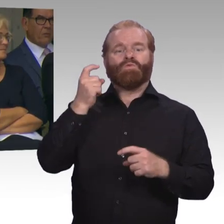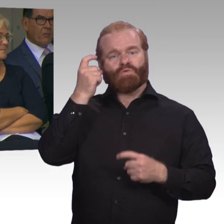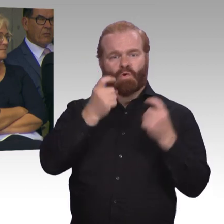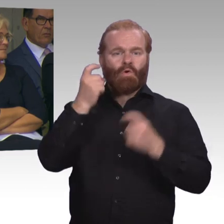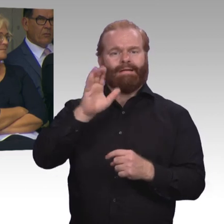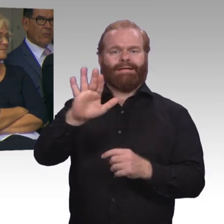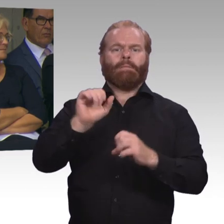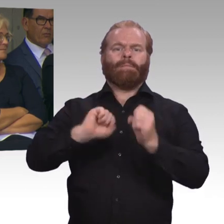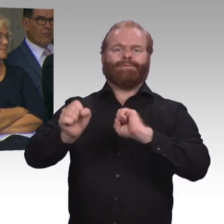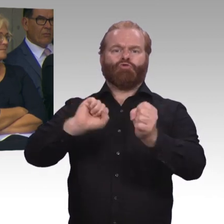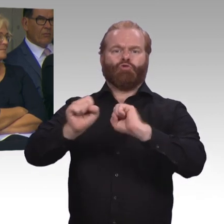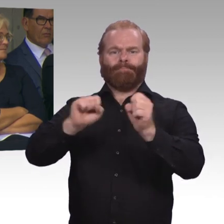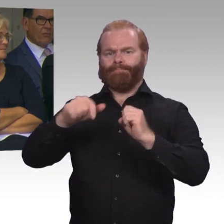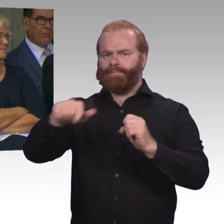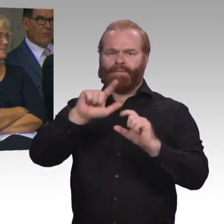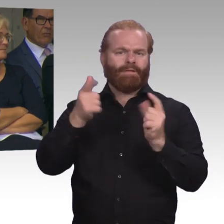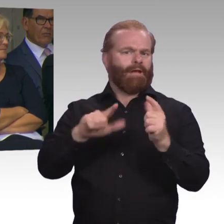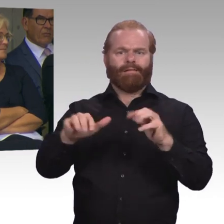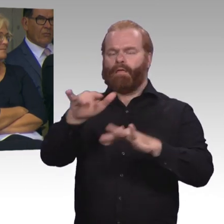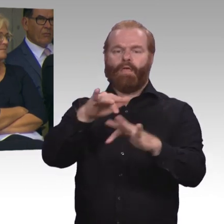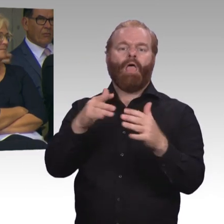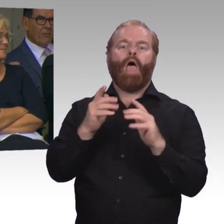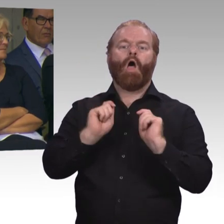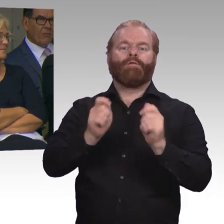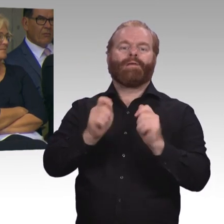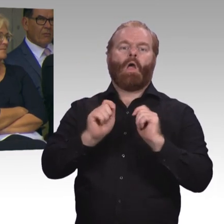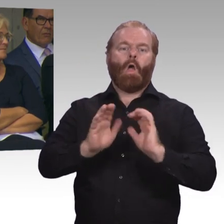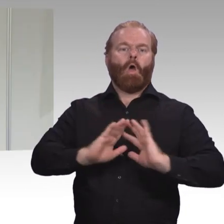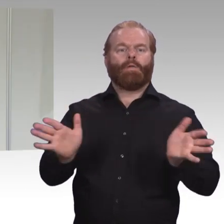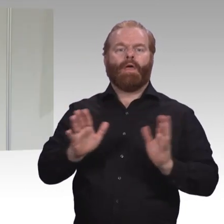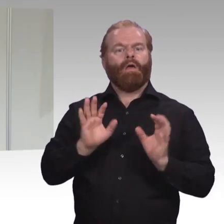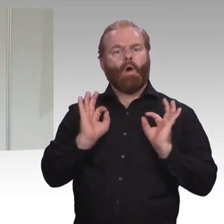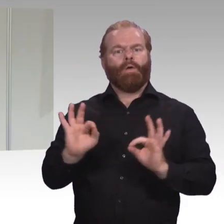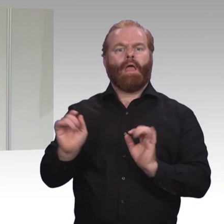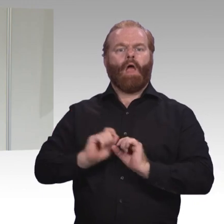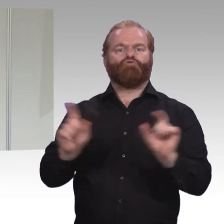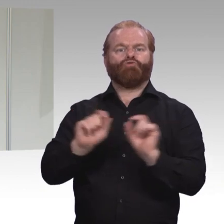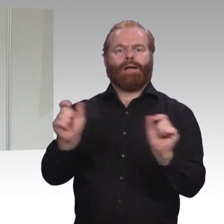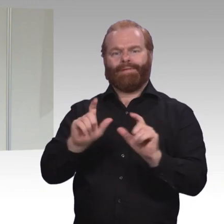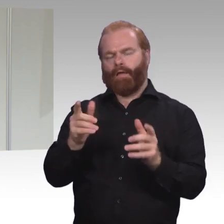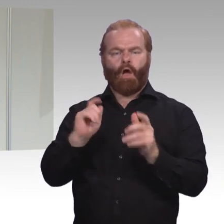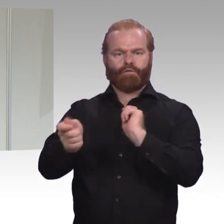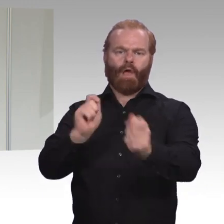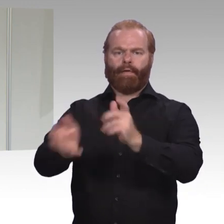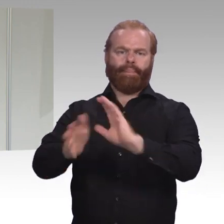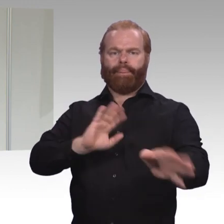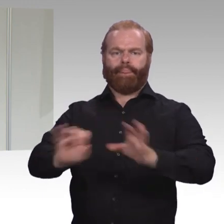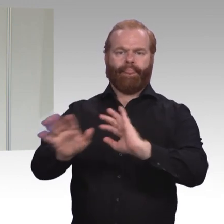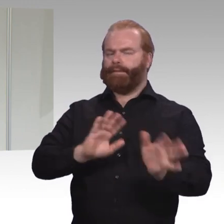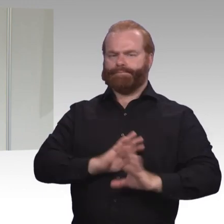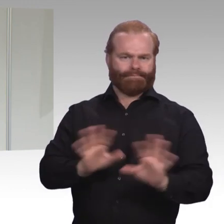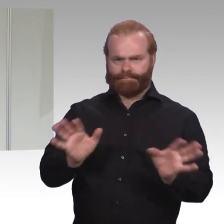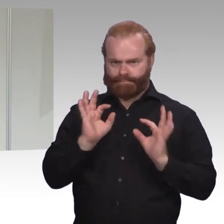Ausschreibung, und dass man sich nur kennen muss, um an lukrative Aufträge zu kommen. Wir haben das gerade im